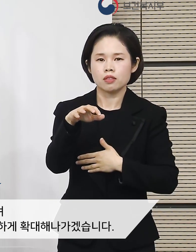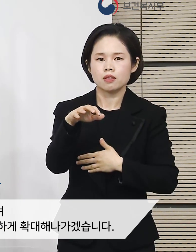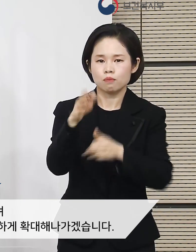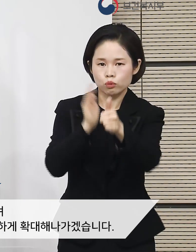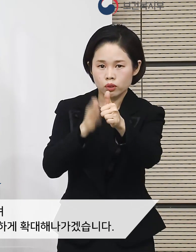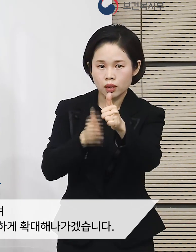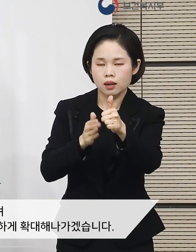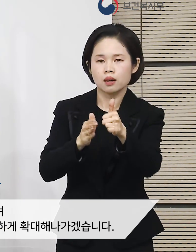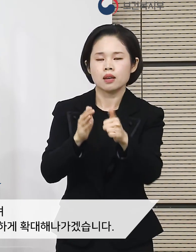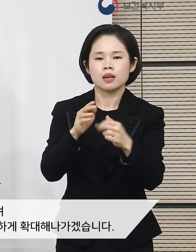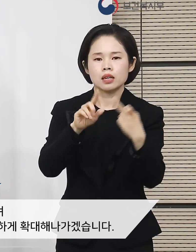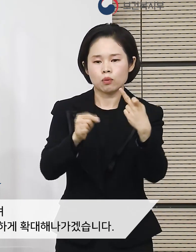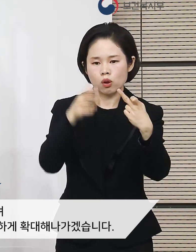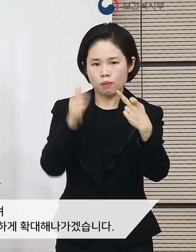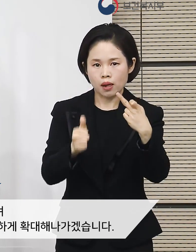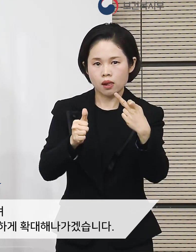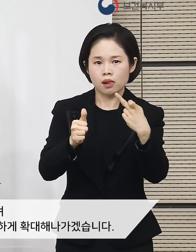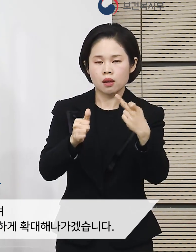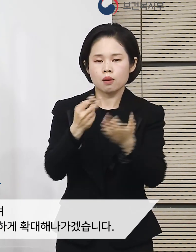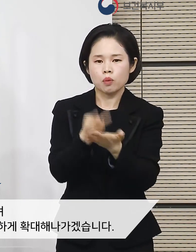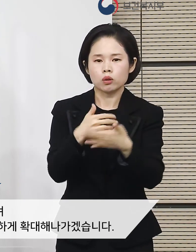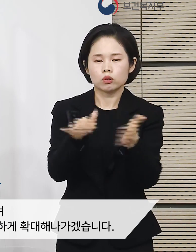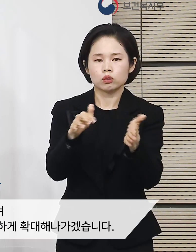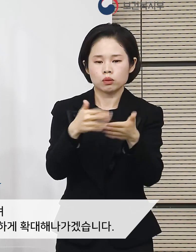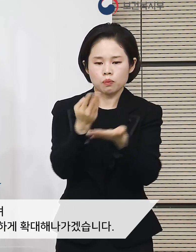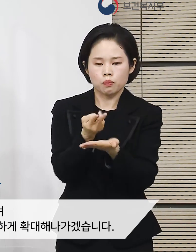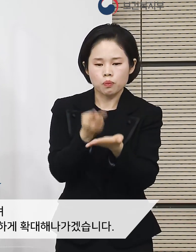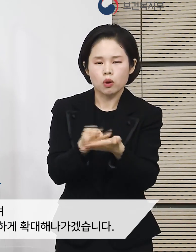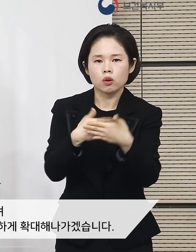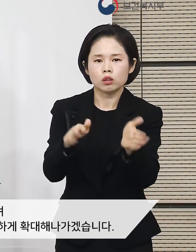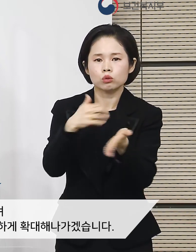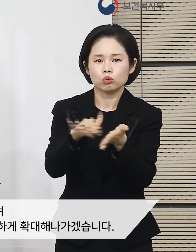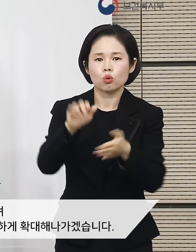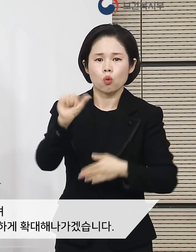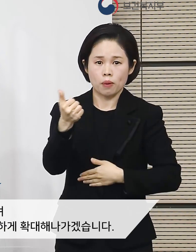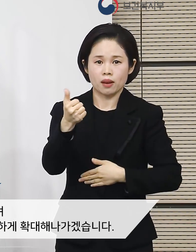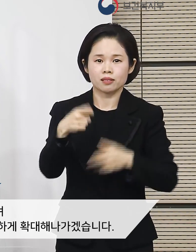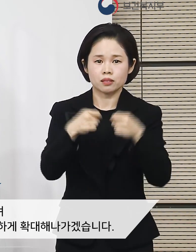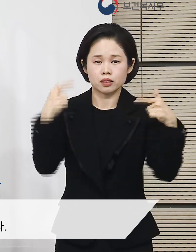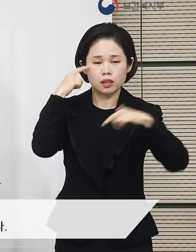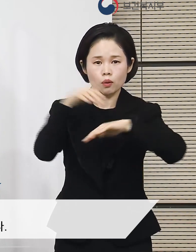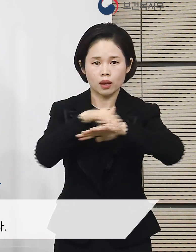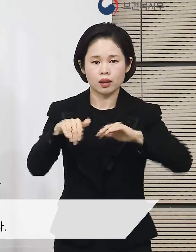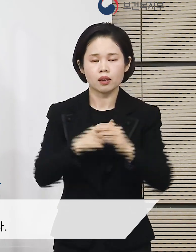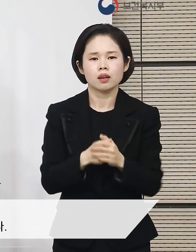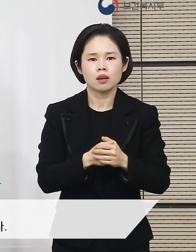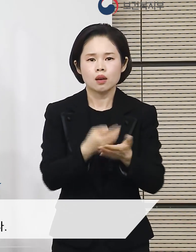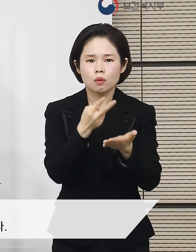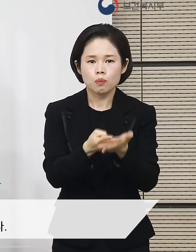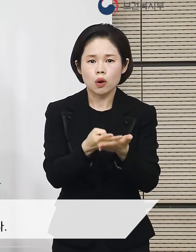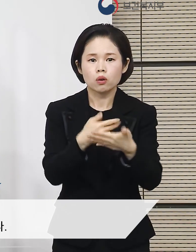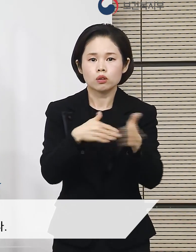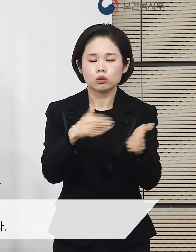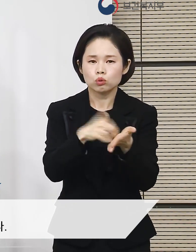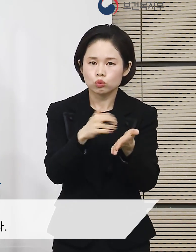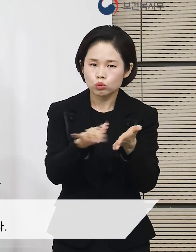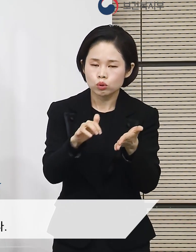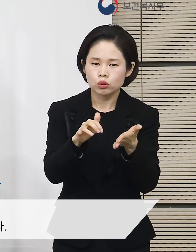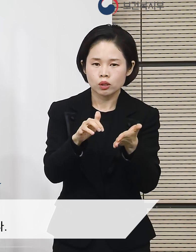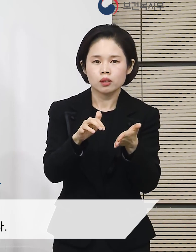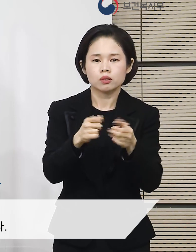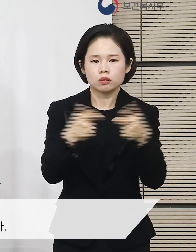연말 500여 개까지 신속하게 확대해 나가겠습니다. 병상을 확충하고